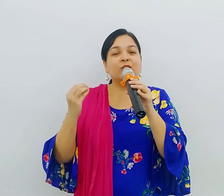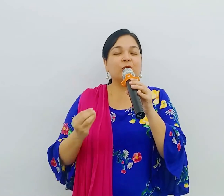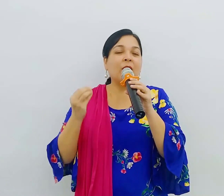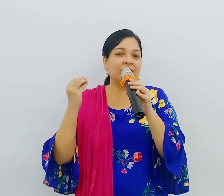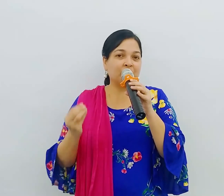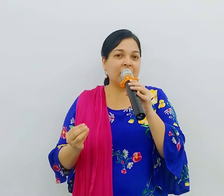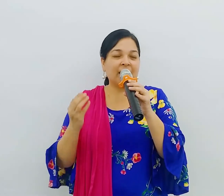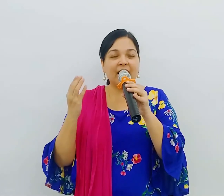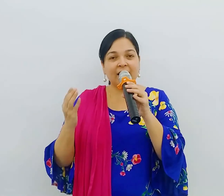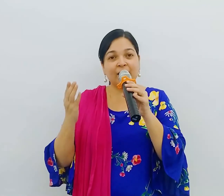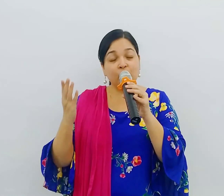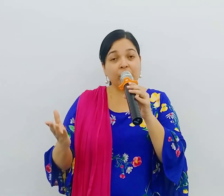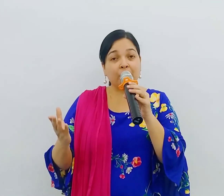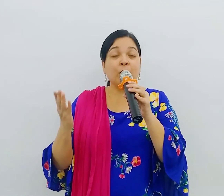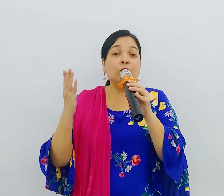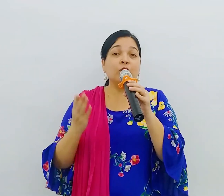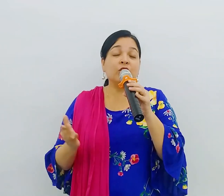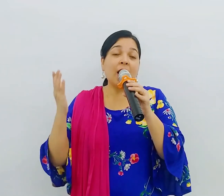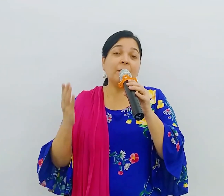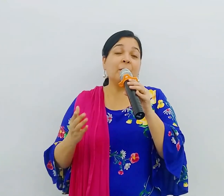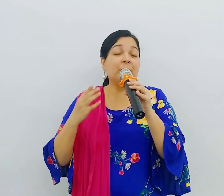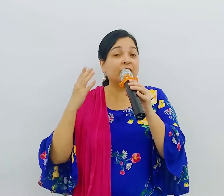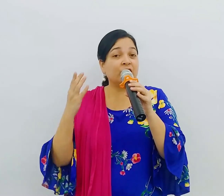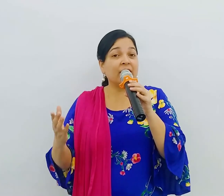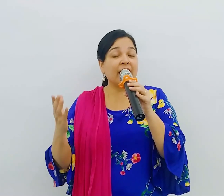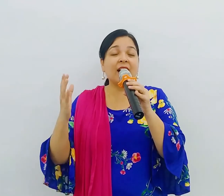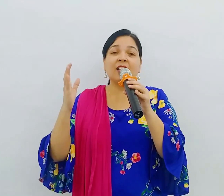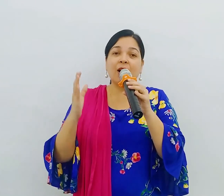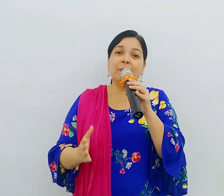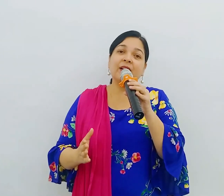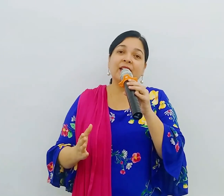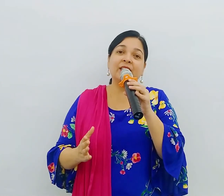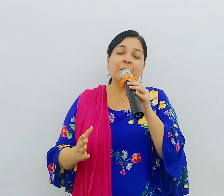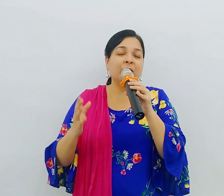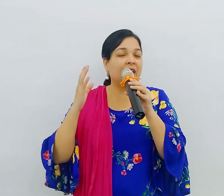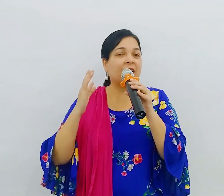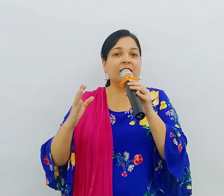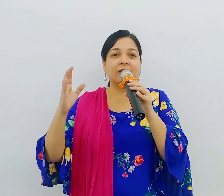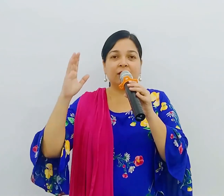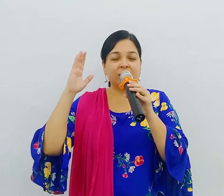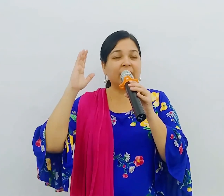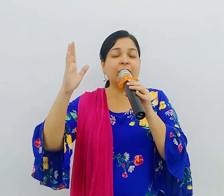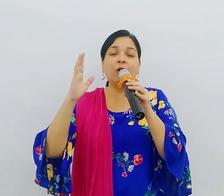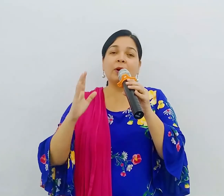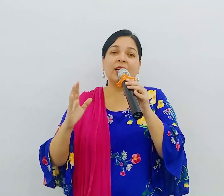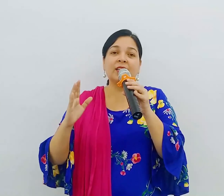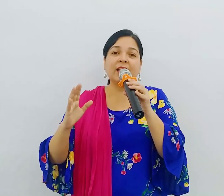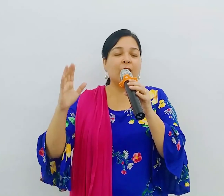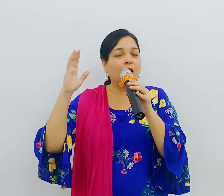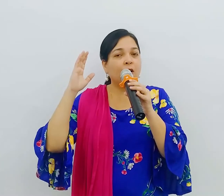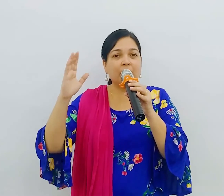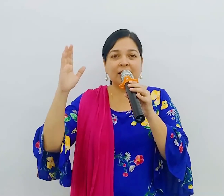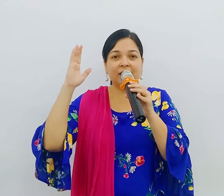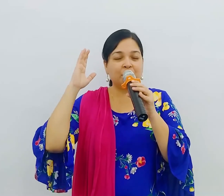করি, স্বাস্থ্যতে চলি। হ্যালেলুইয়া। তো যেখানেই এই প্রবলেম সেখানে একটা সেখানে রাখো, একটা হাত স্কিনের দিকে রাখো